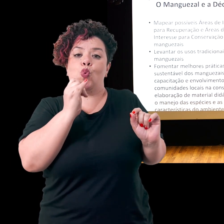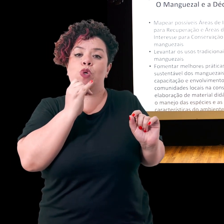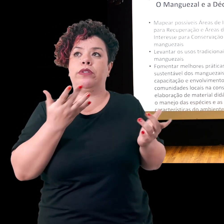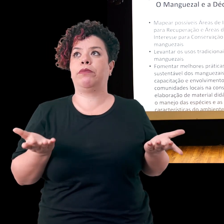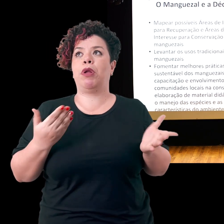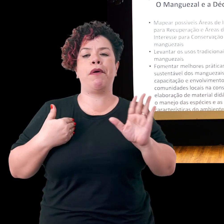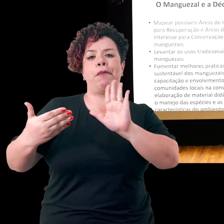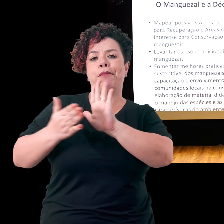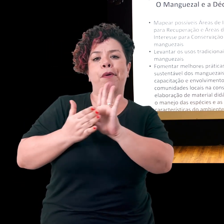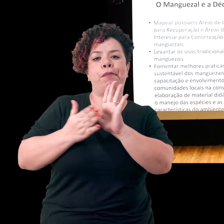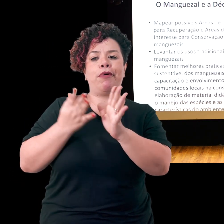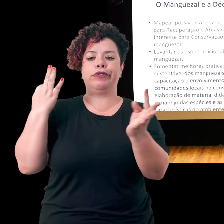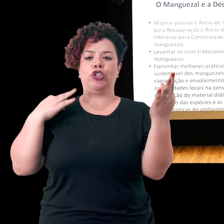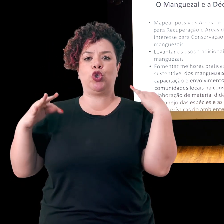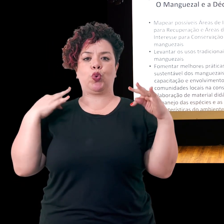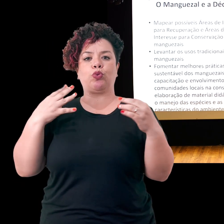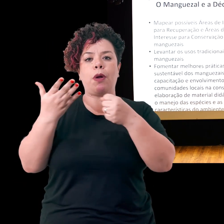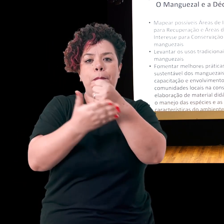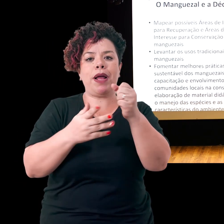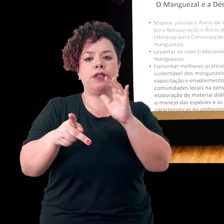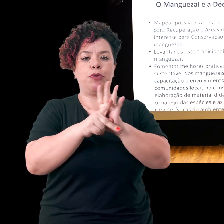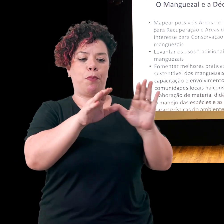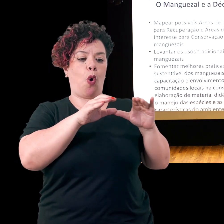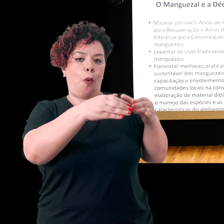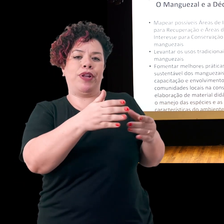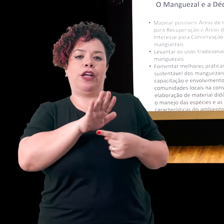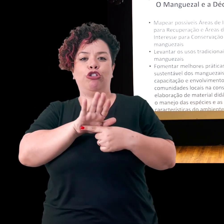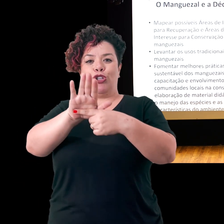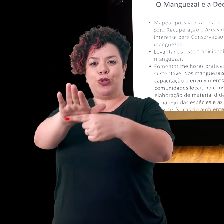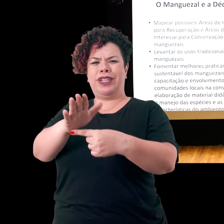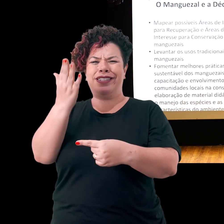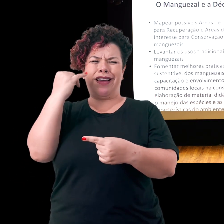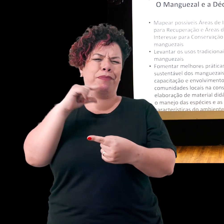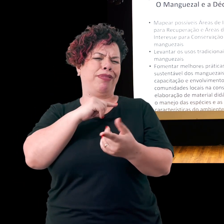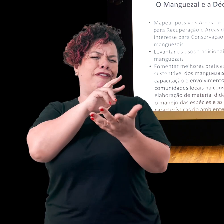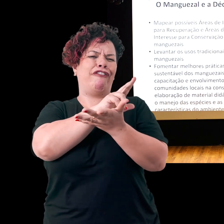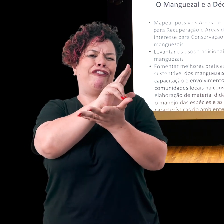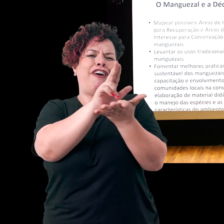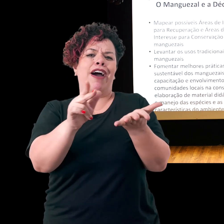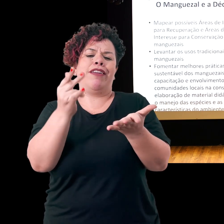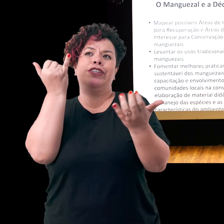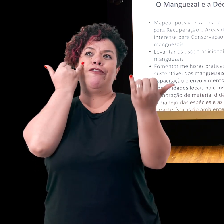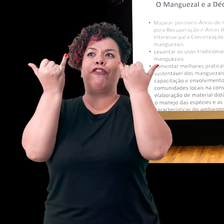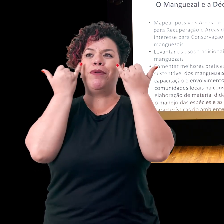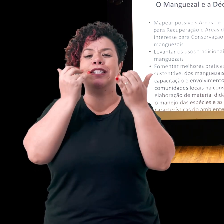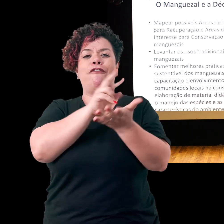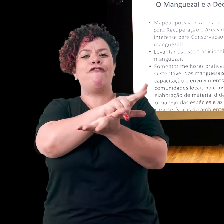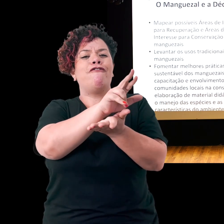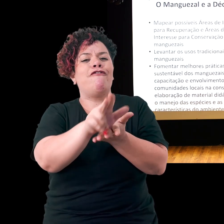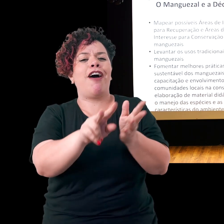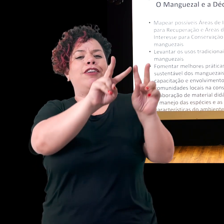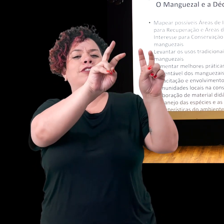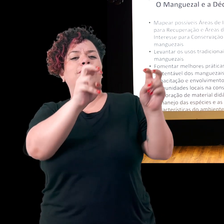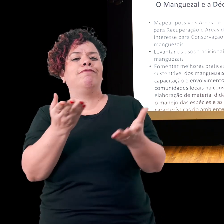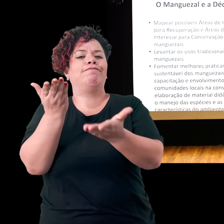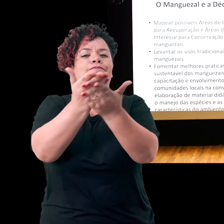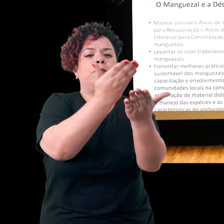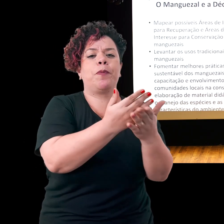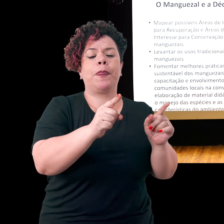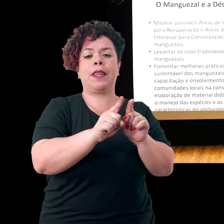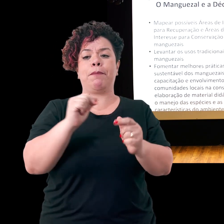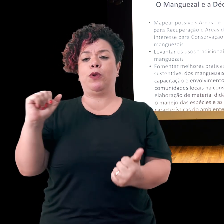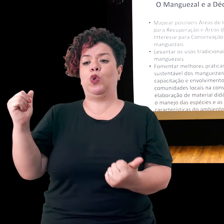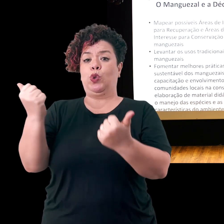uma proposta de turismo de base comunitária? E por aí vai, né? Então, aqui fomentar melhores práticas de uso sustentável